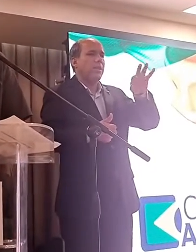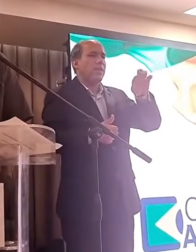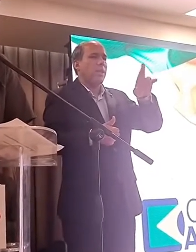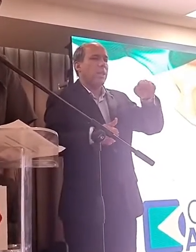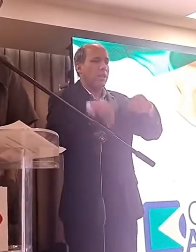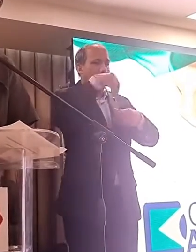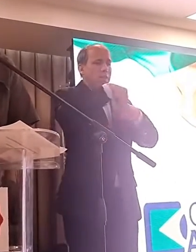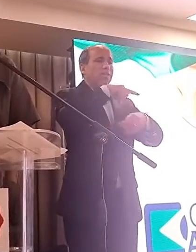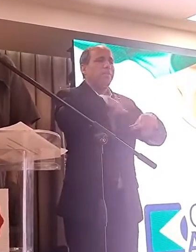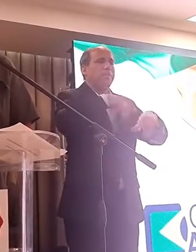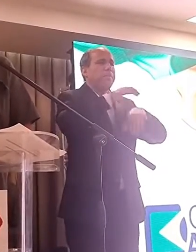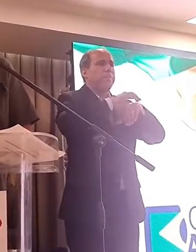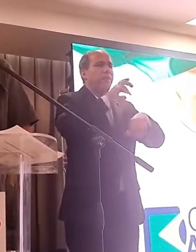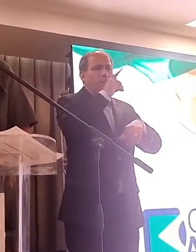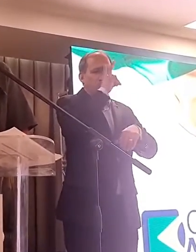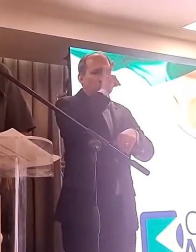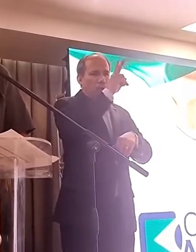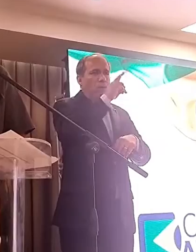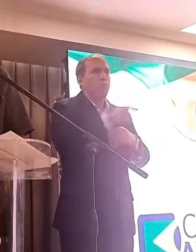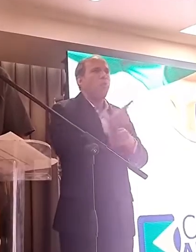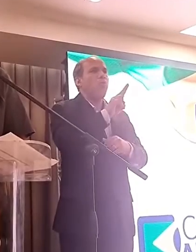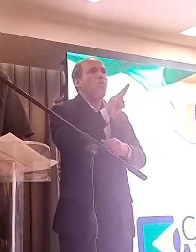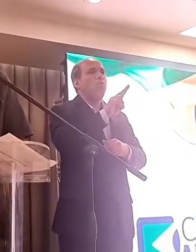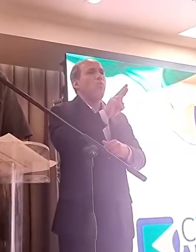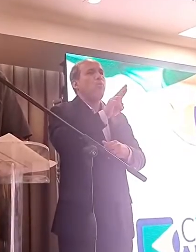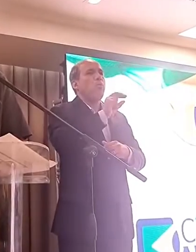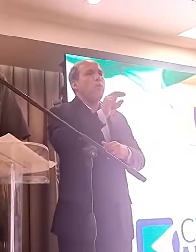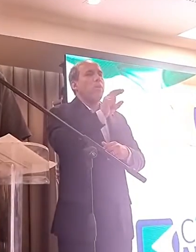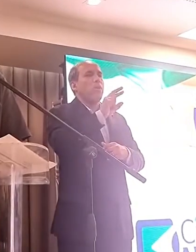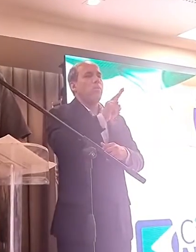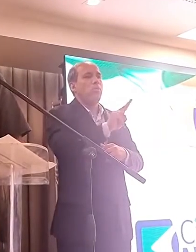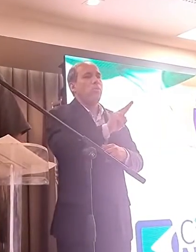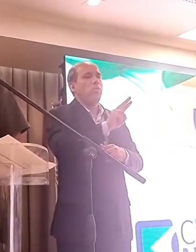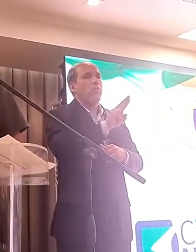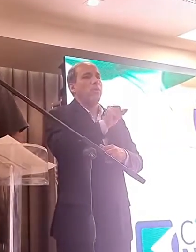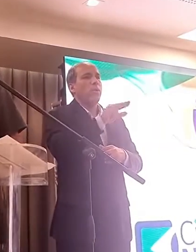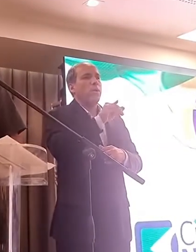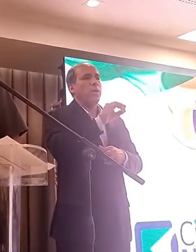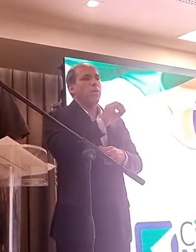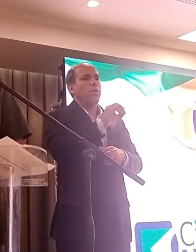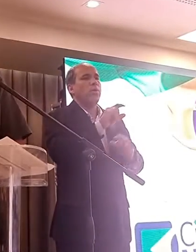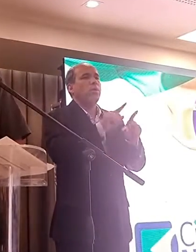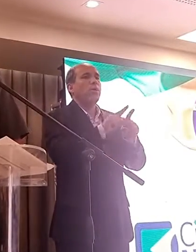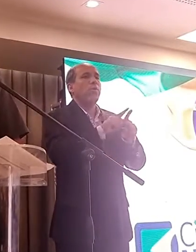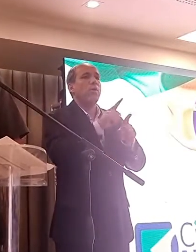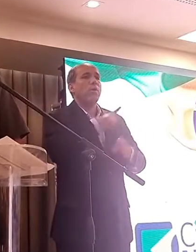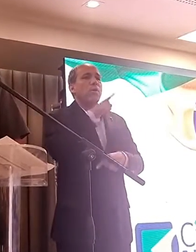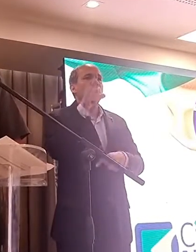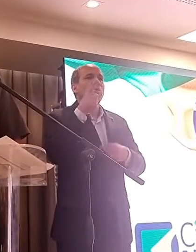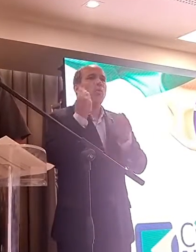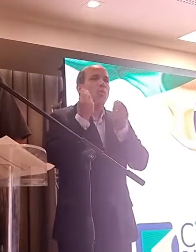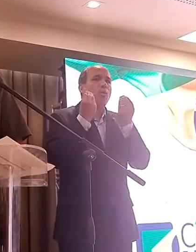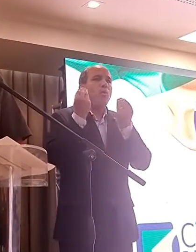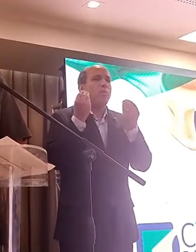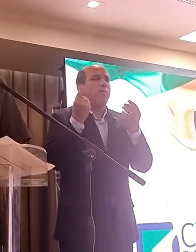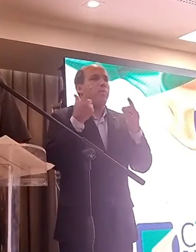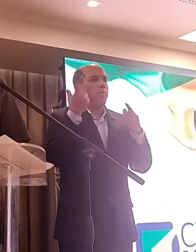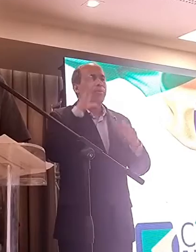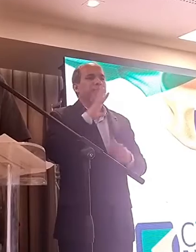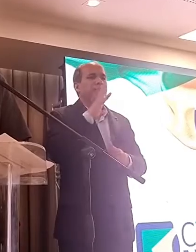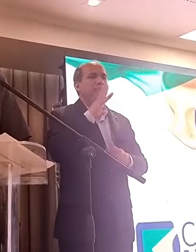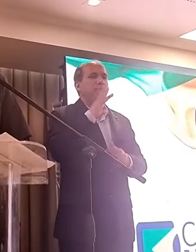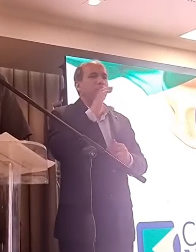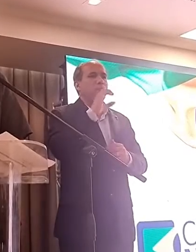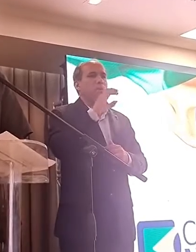urânio. Pela lei da Eletrobras, que nós a privatizamos recentemente, tínhamos um problema sério numa conhecida cota